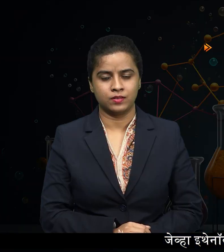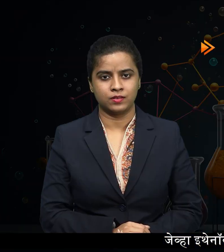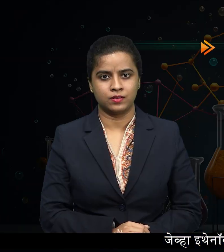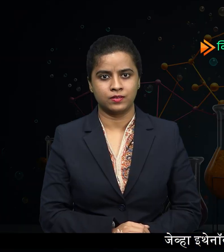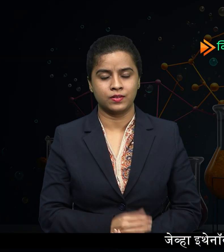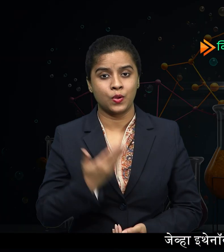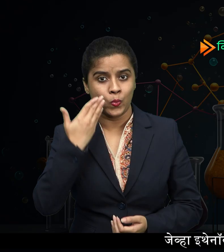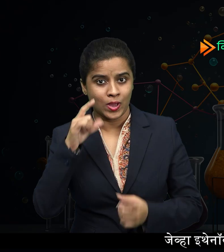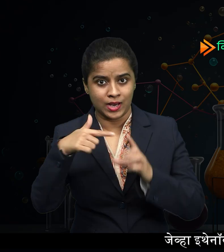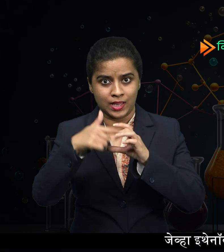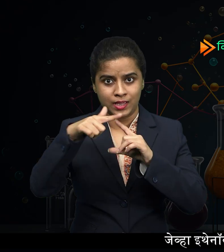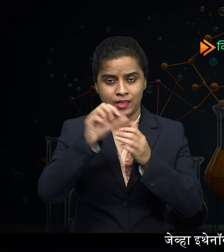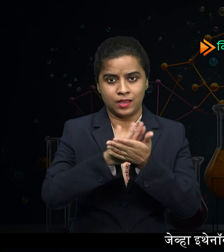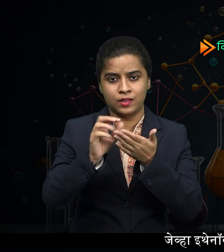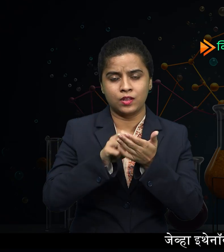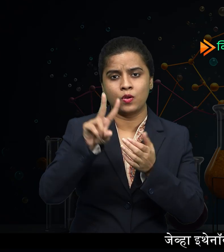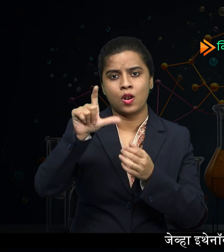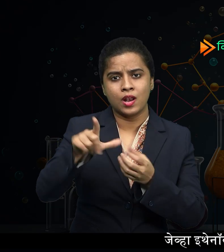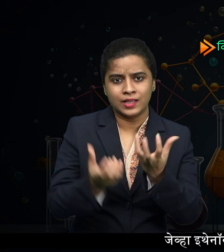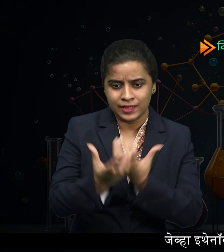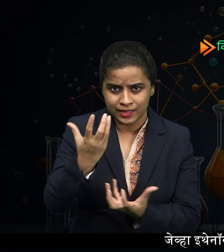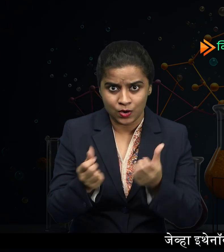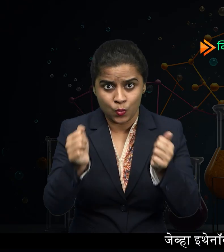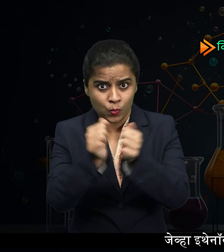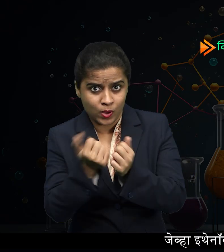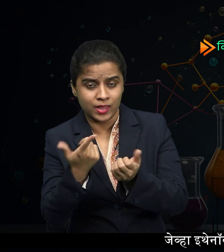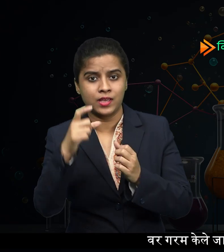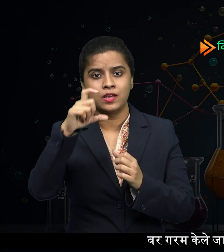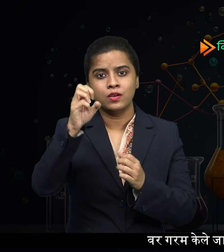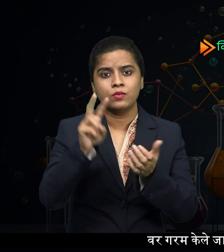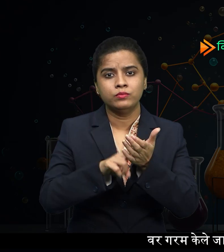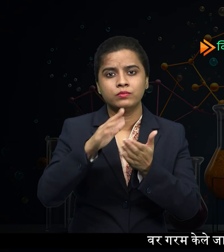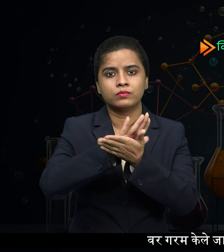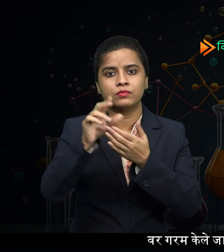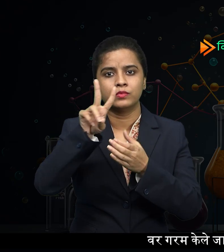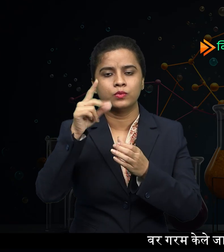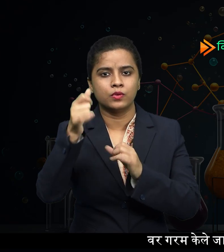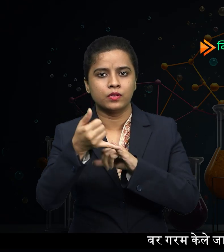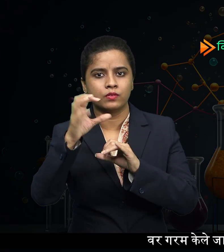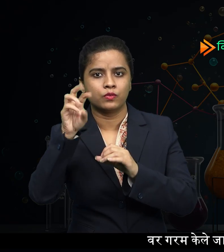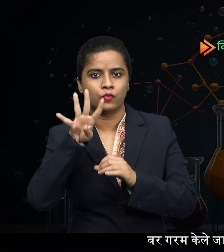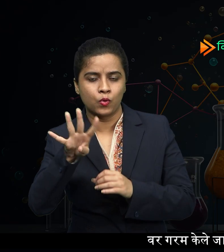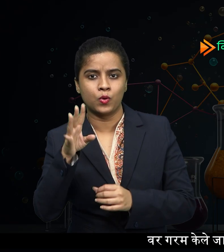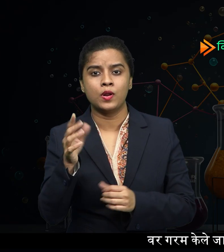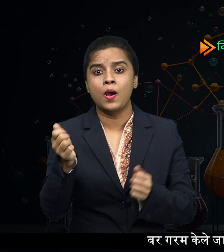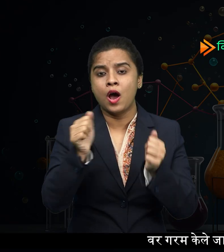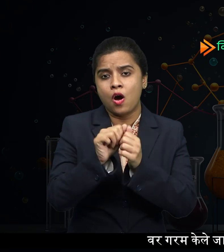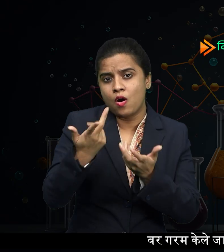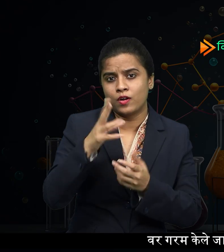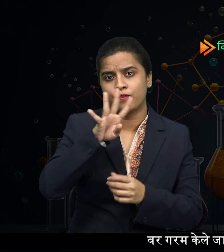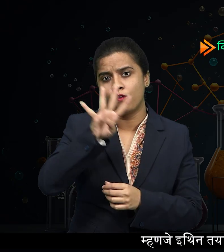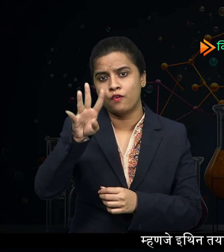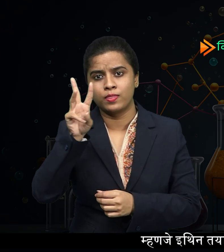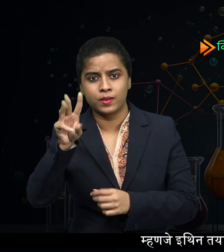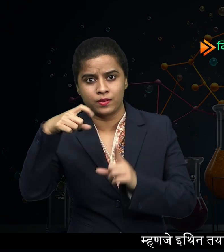जेव्हा इथेनॉल कॉन H2SO4 सह 443 K वर गरम केले जाते तेव्हा ते पाण्याचे रेणू